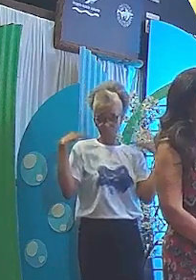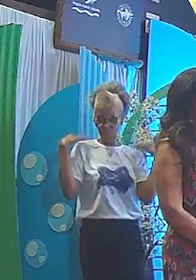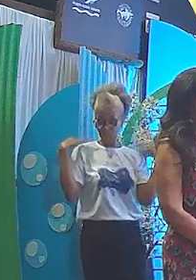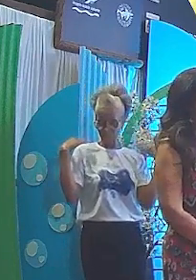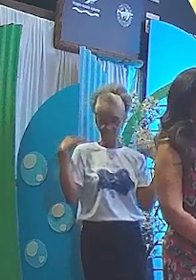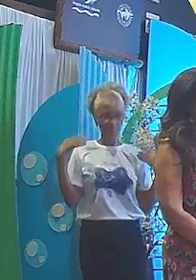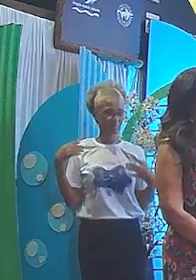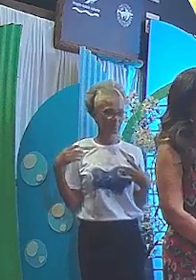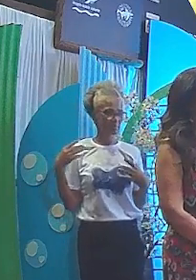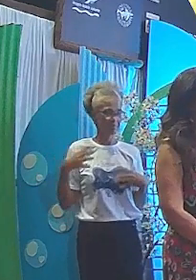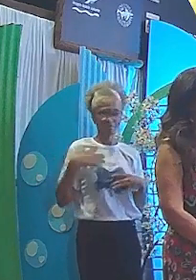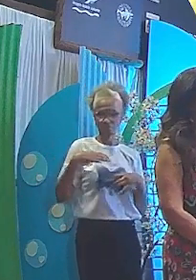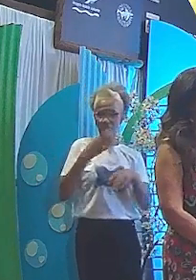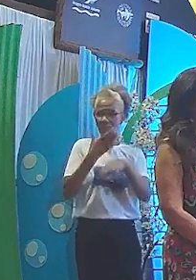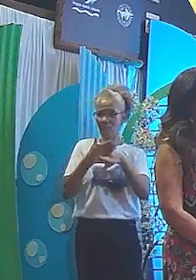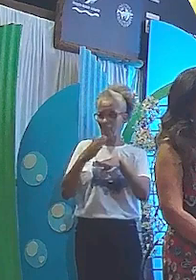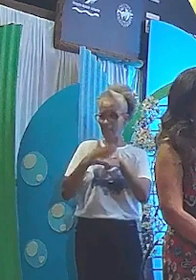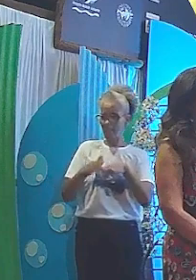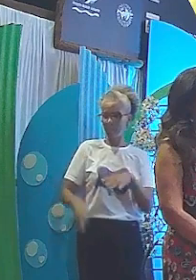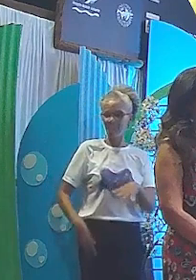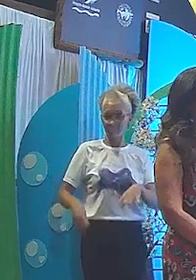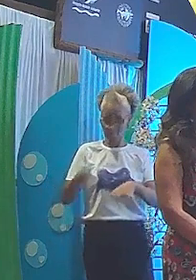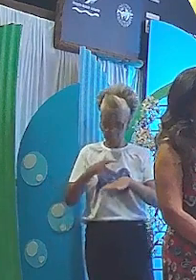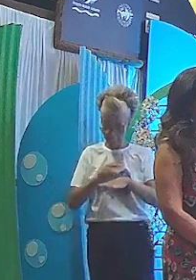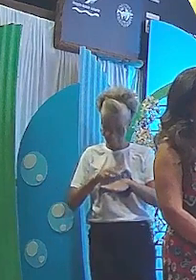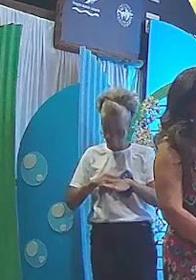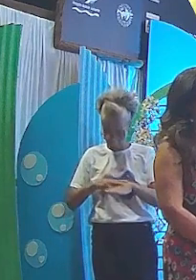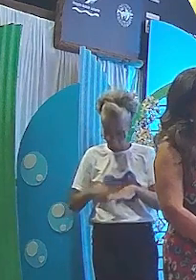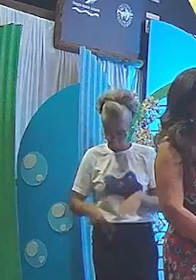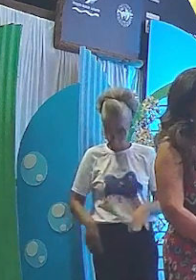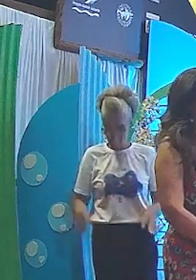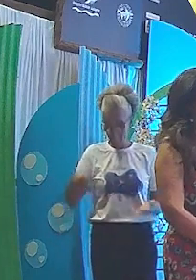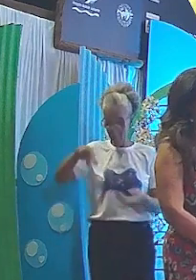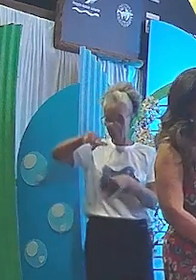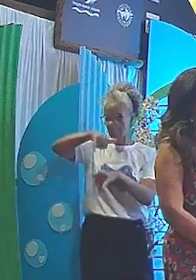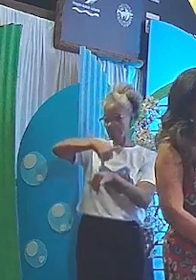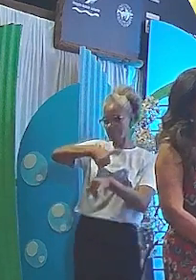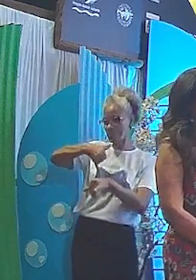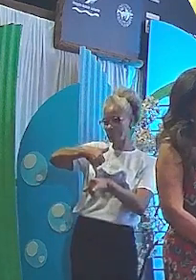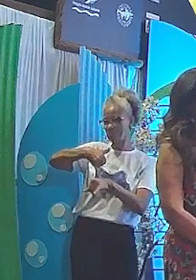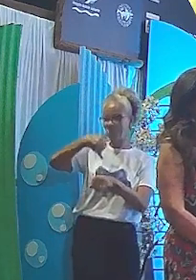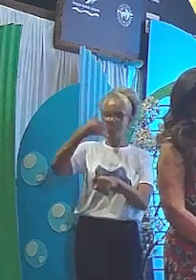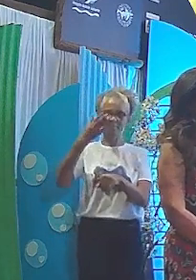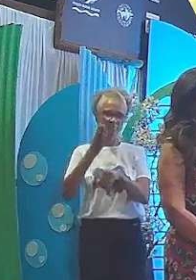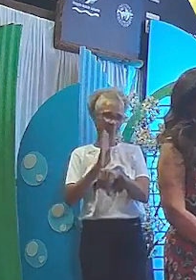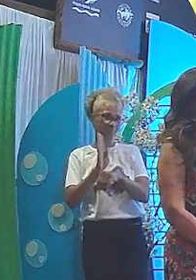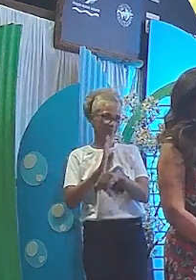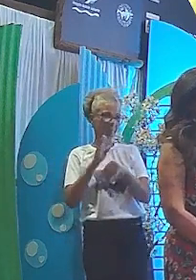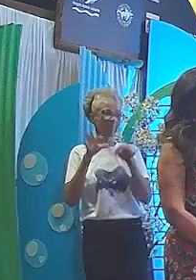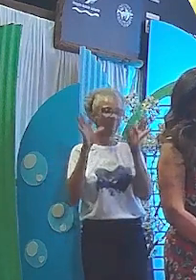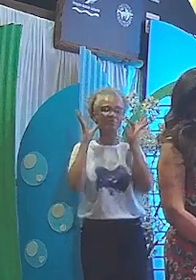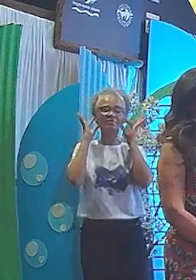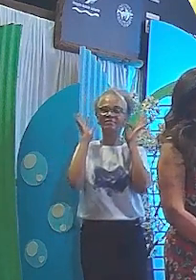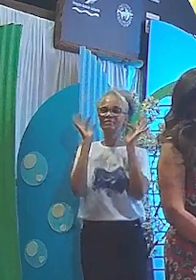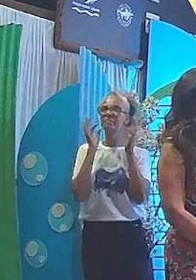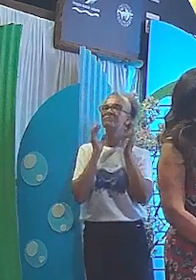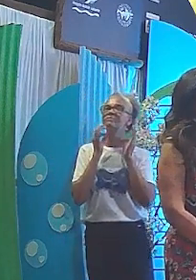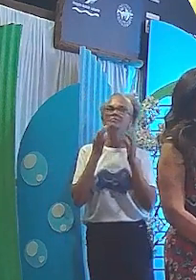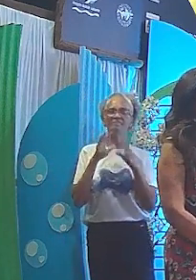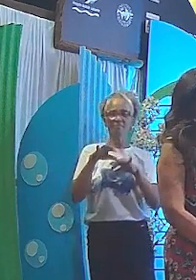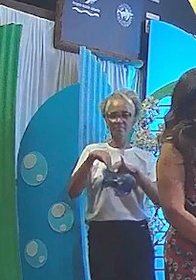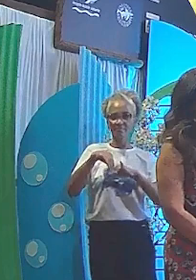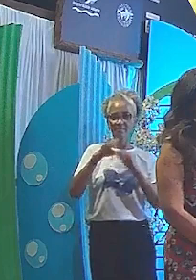Estou utilizando uma blusa branca e uma calça verde, um salto marrom. Uso acessórios dourados,